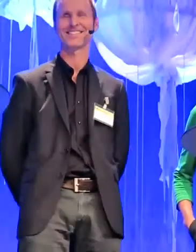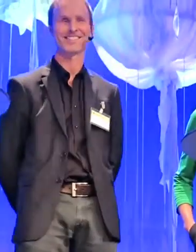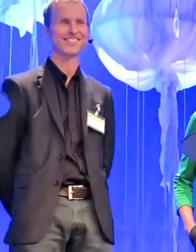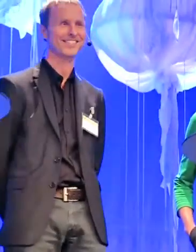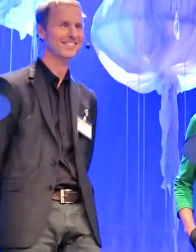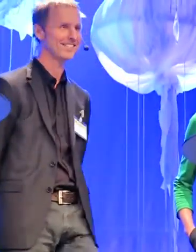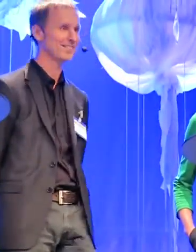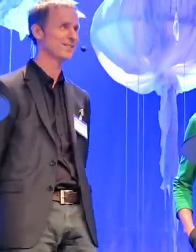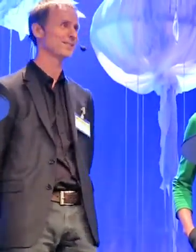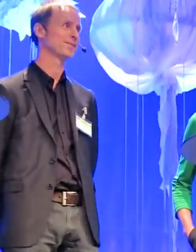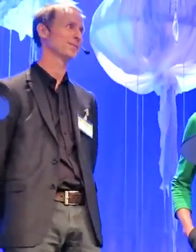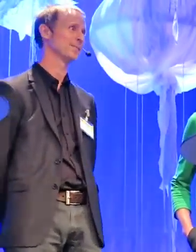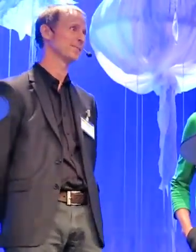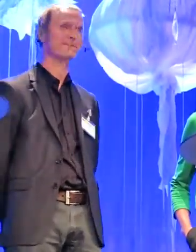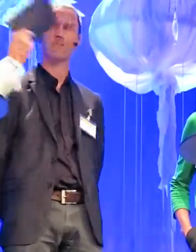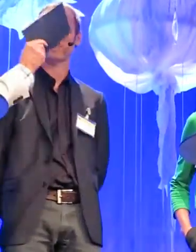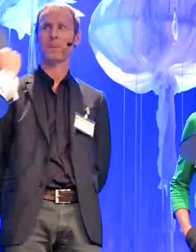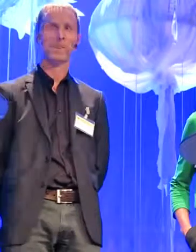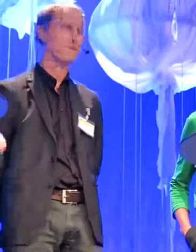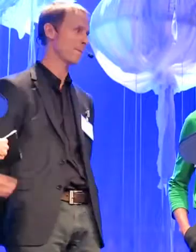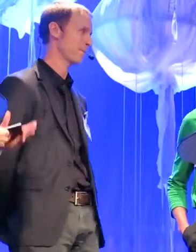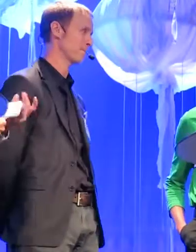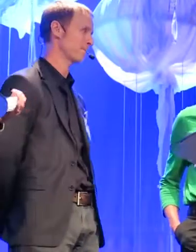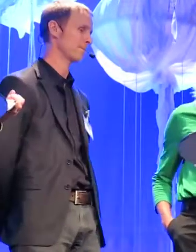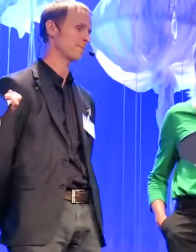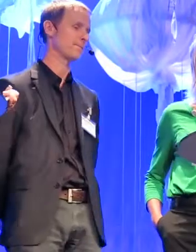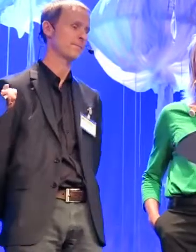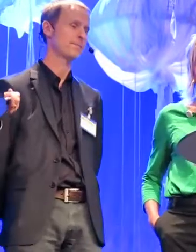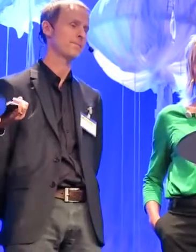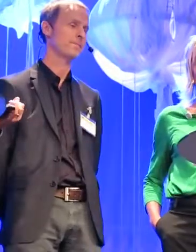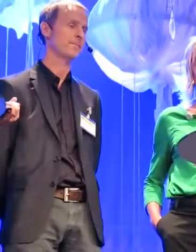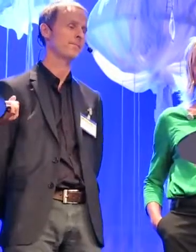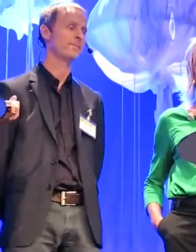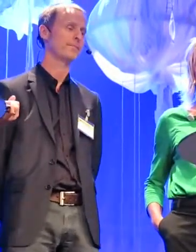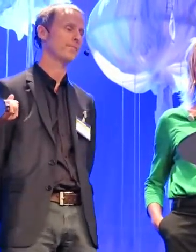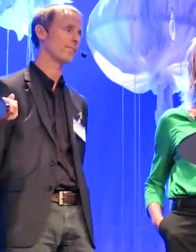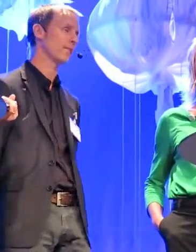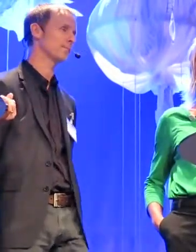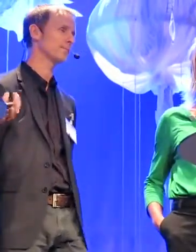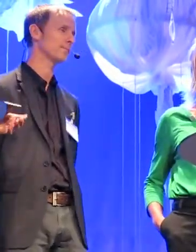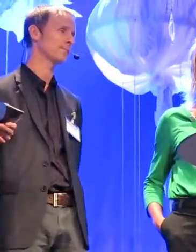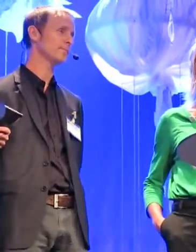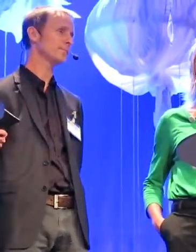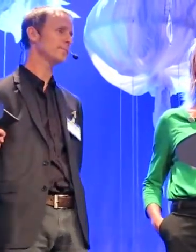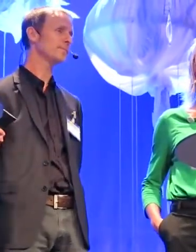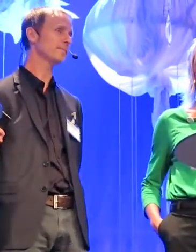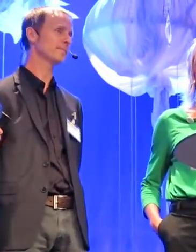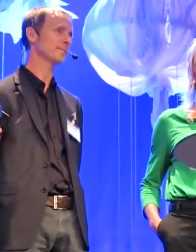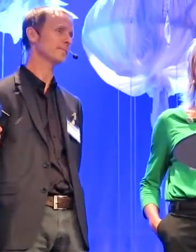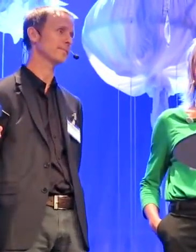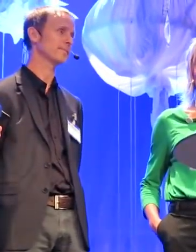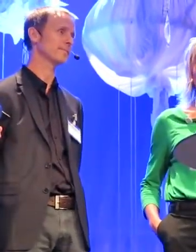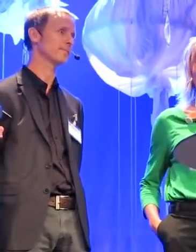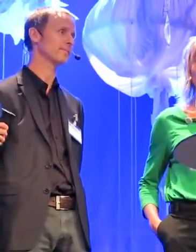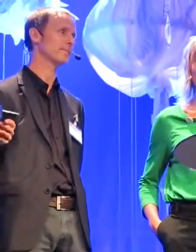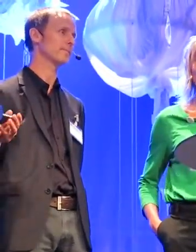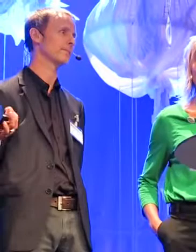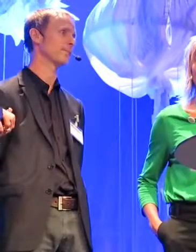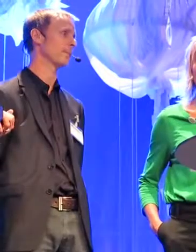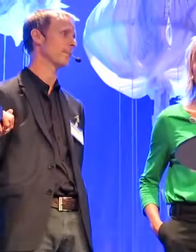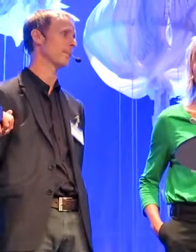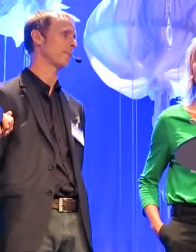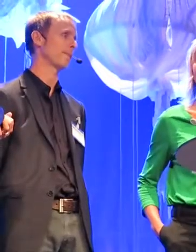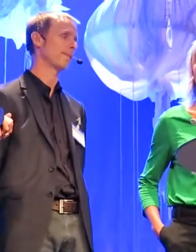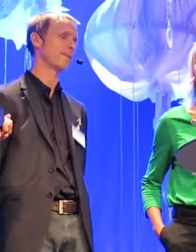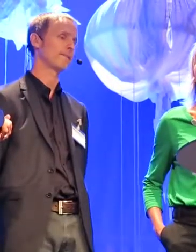Yes. Tack för den här Louise. Ja, då tycker jag att i Sverige har vi så många andra länder. Vi har väldigt